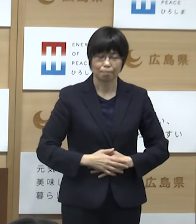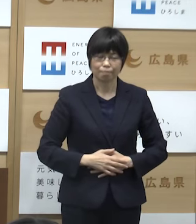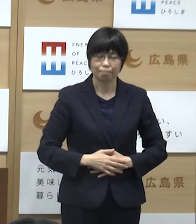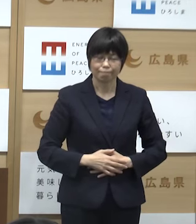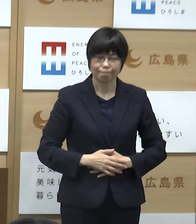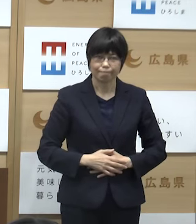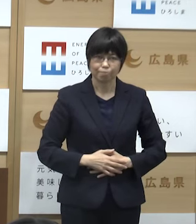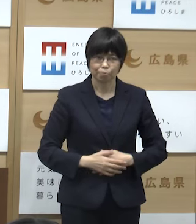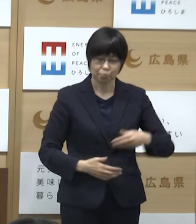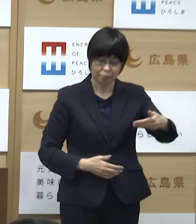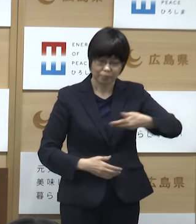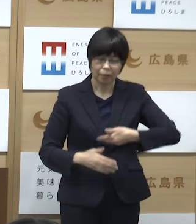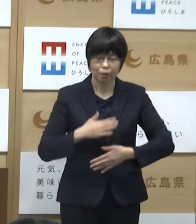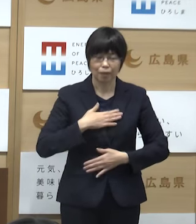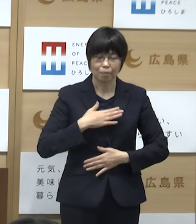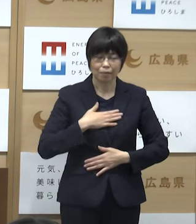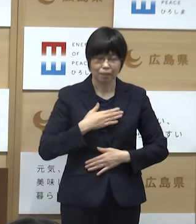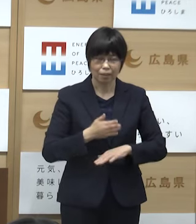わかりました。